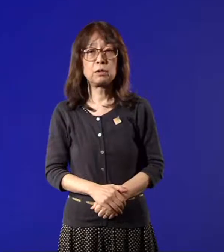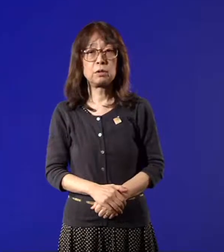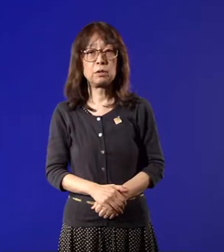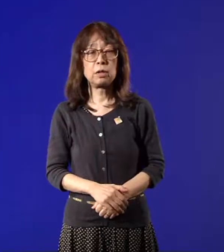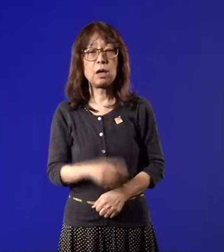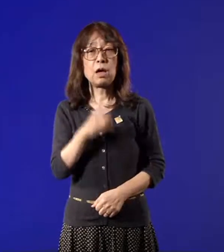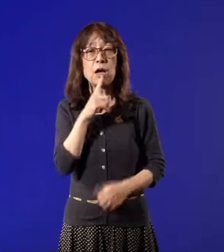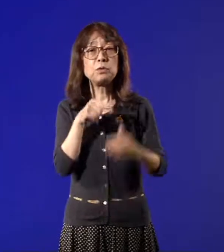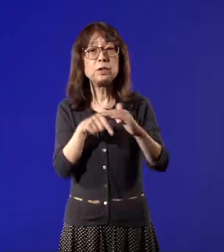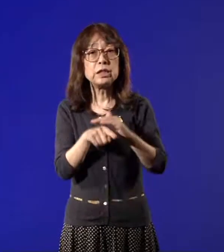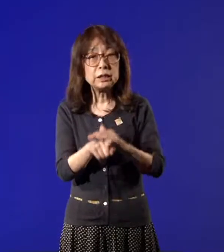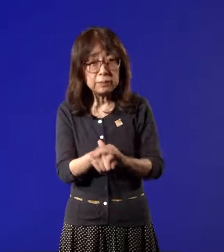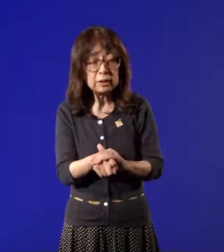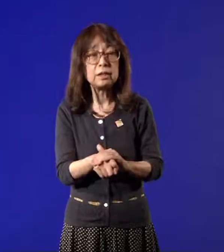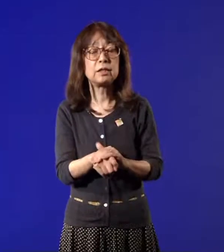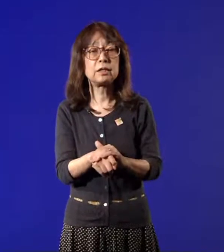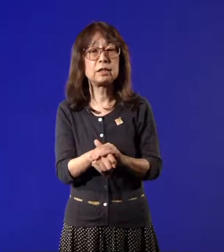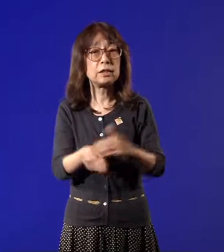である意味では